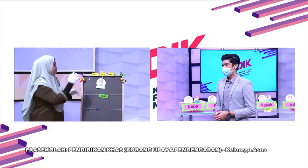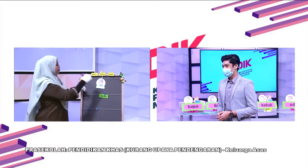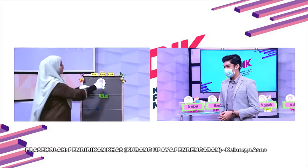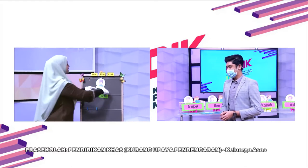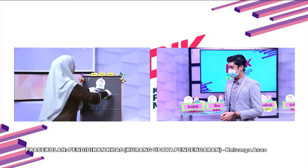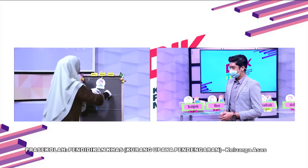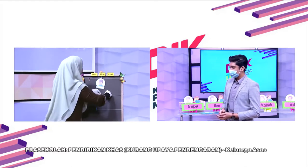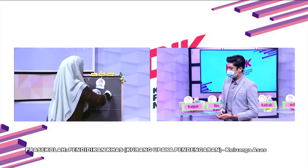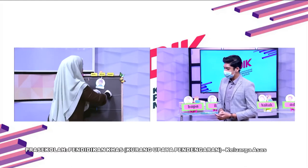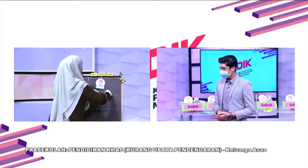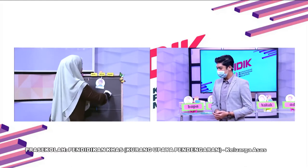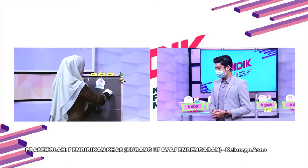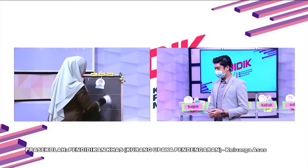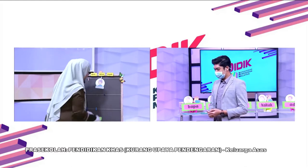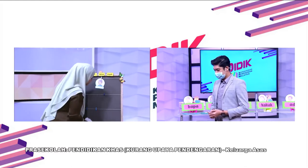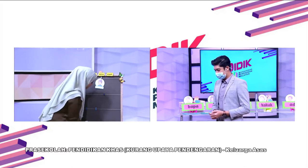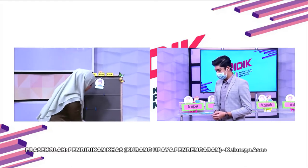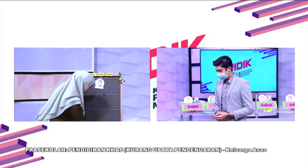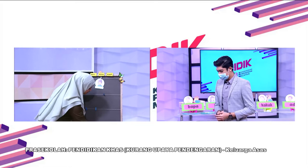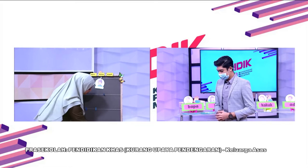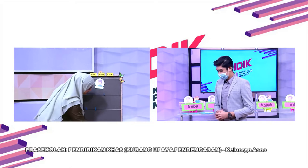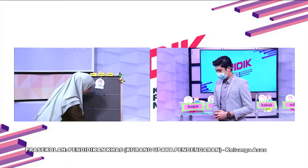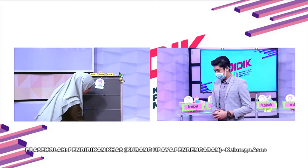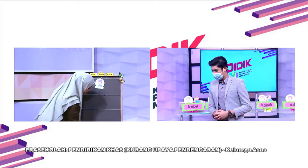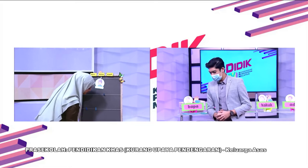cara cek gunasari perkataan abang